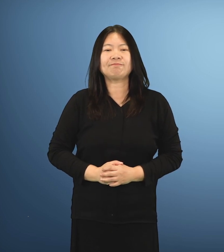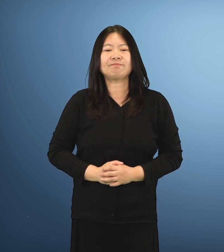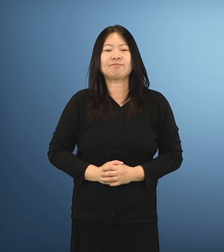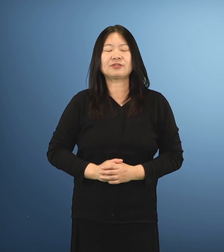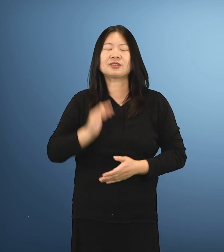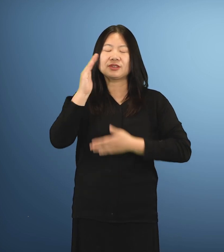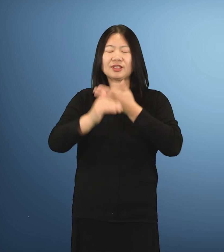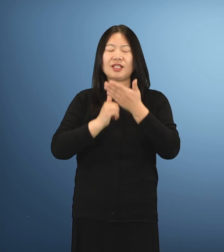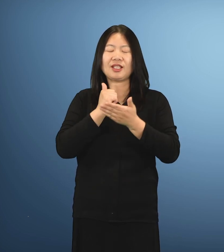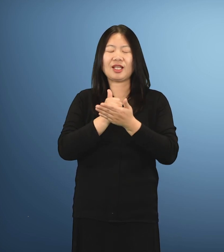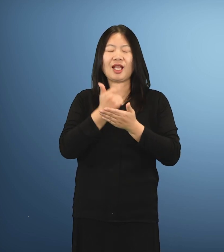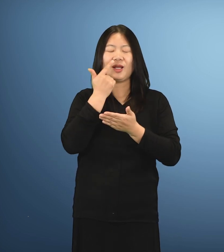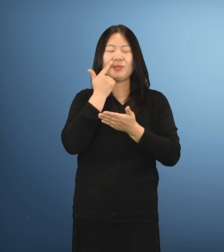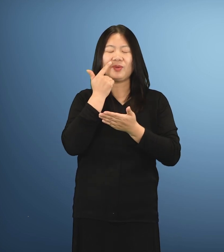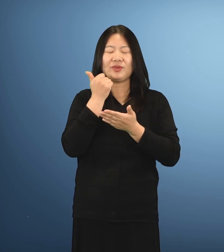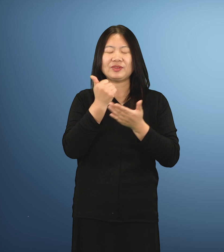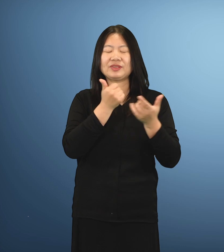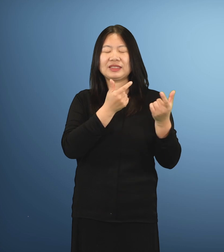예배하네. 하나님 아버지,